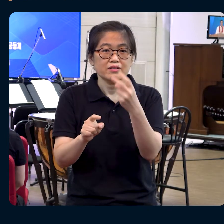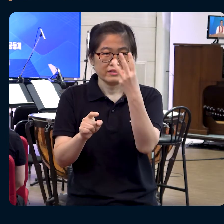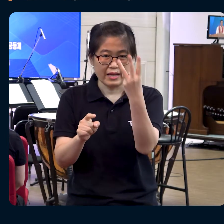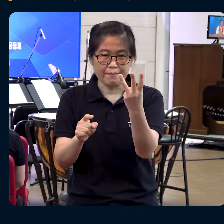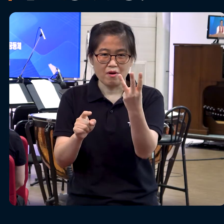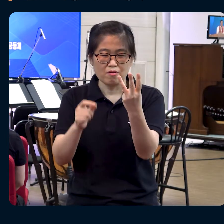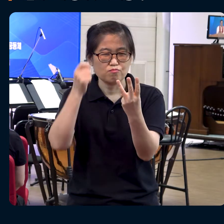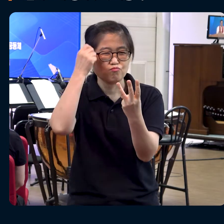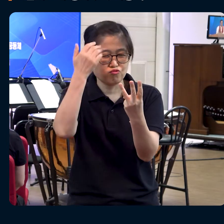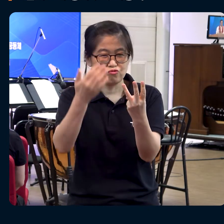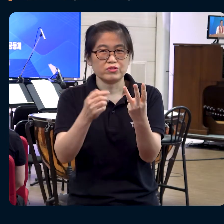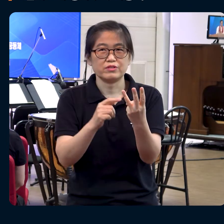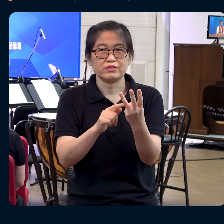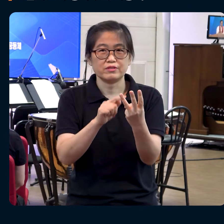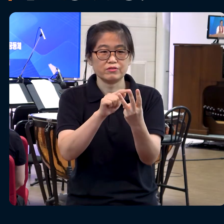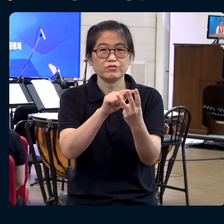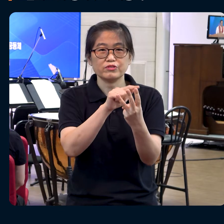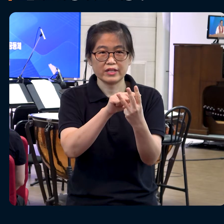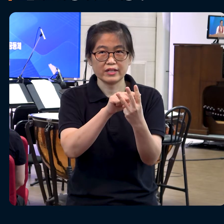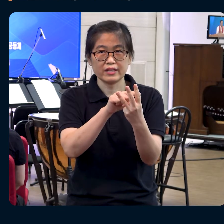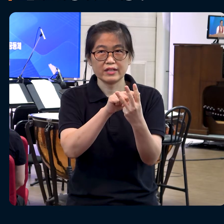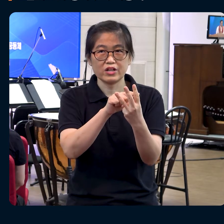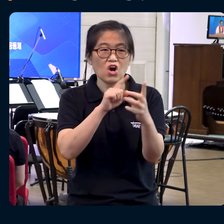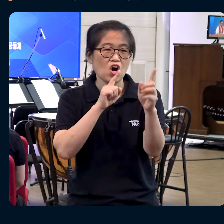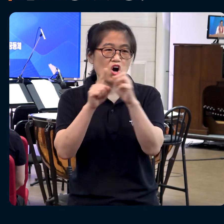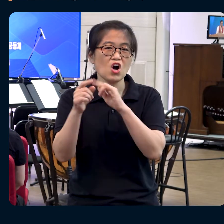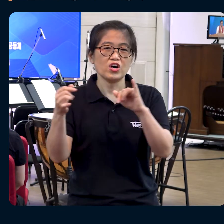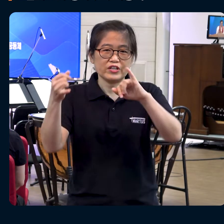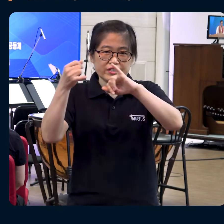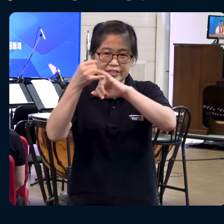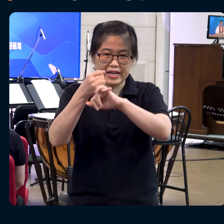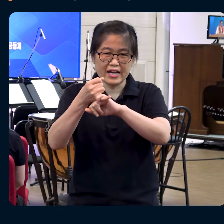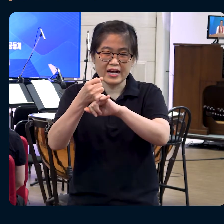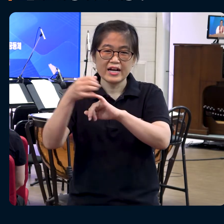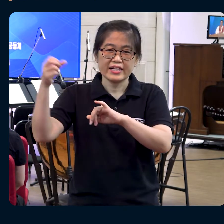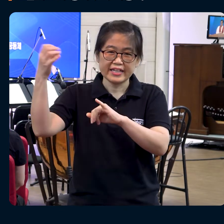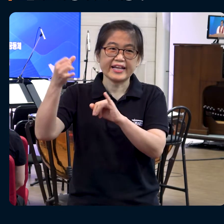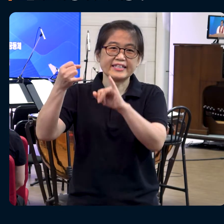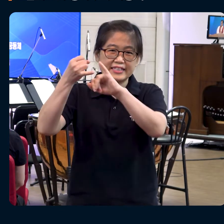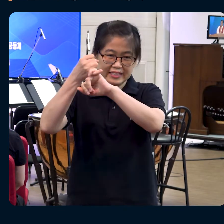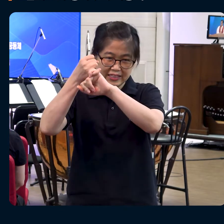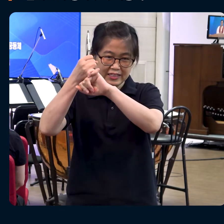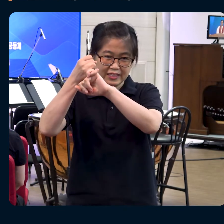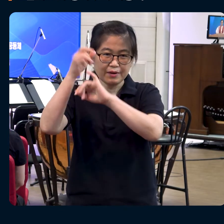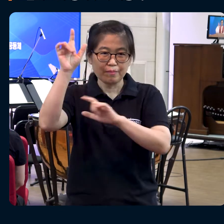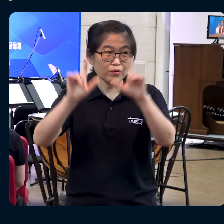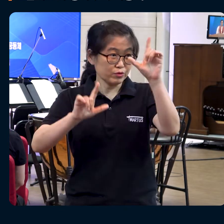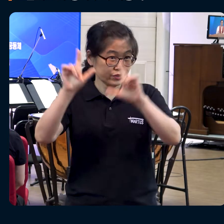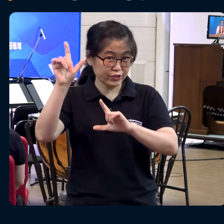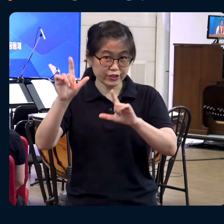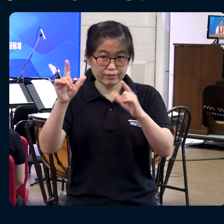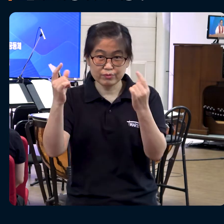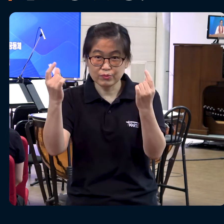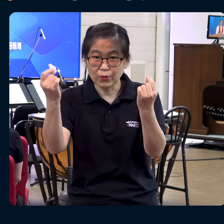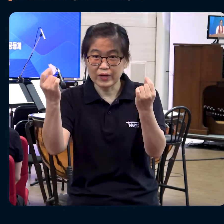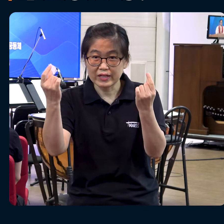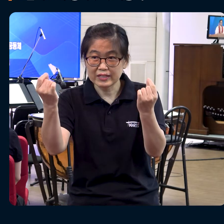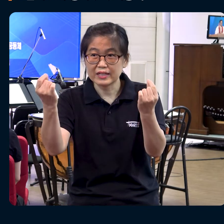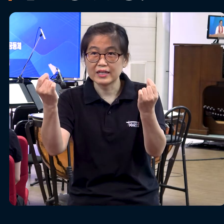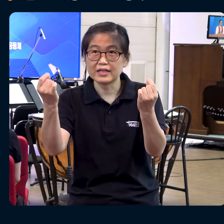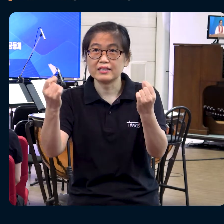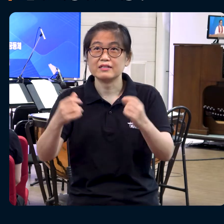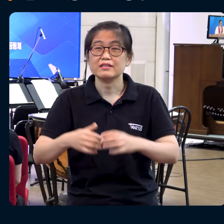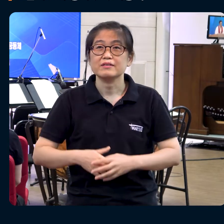이걸 3번이나 하셨지 않습니까? 이건 무슨 얘기예요? 전형적인 언약 갱신 역사예요.